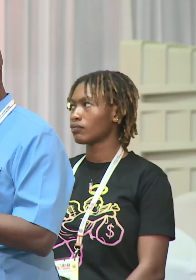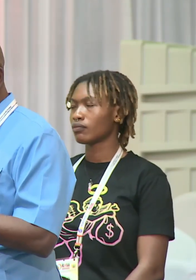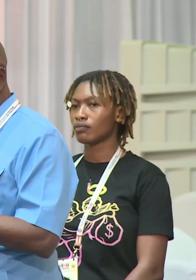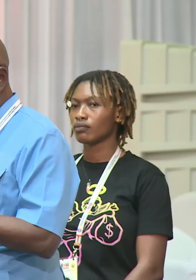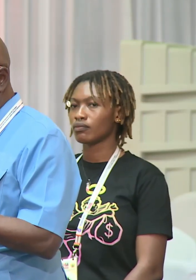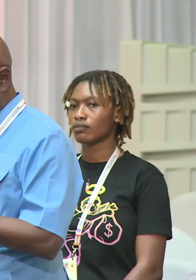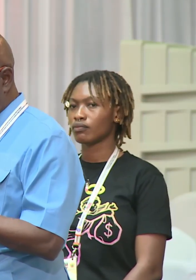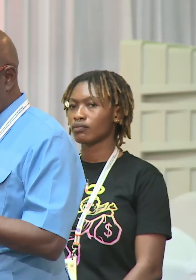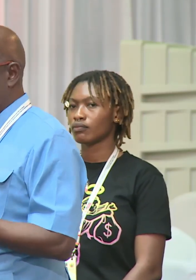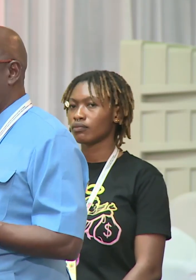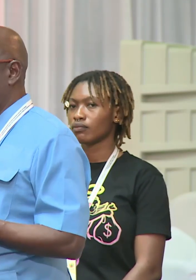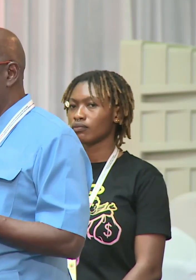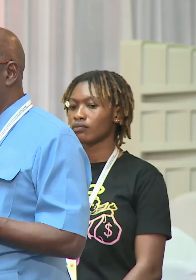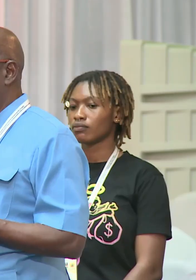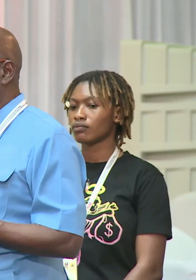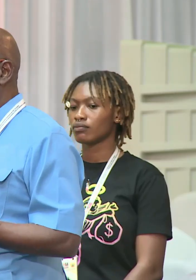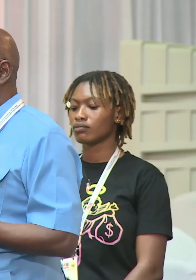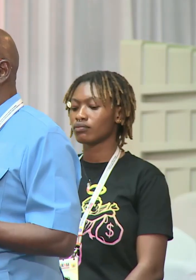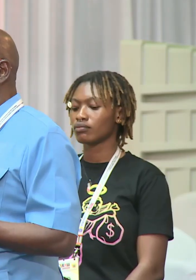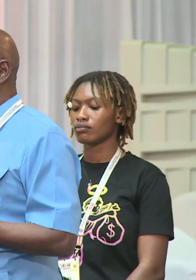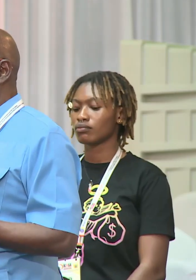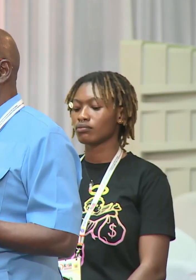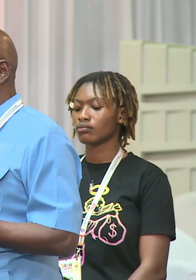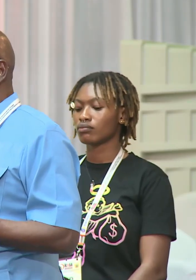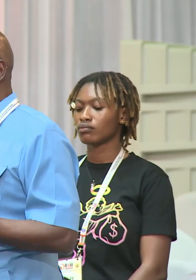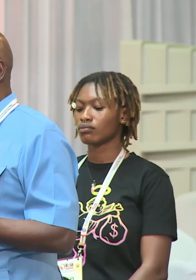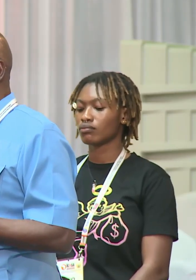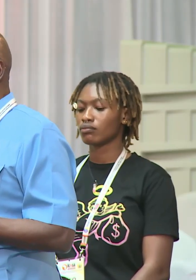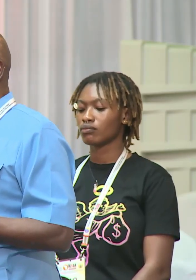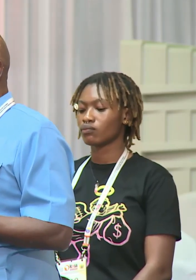des diminutions de financements internationaux,